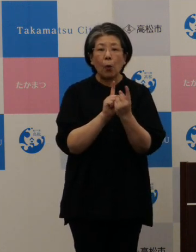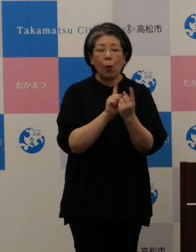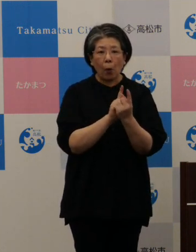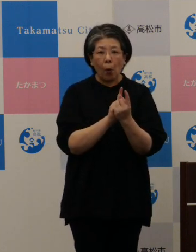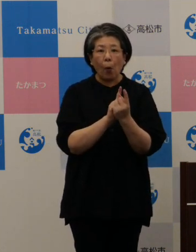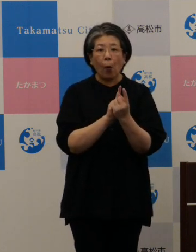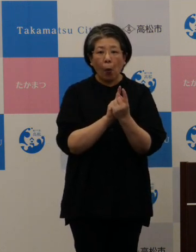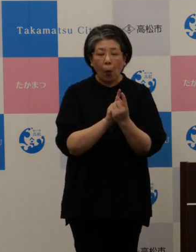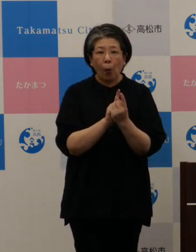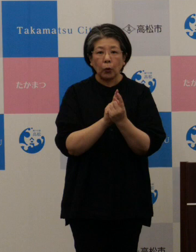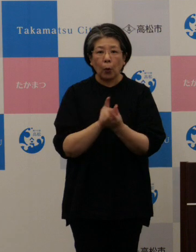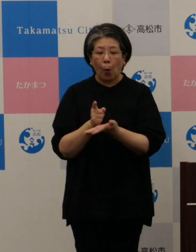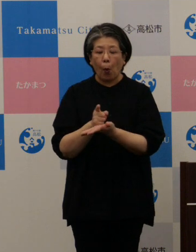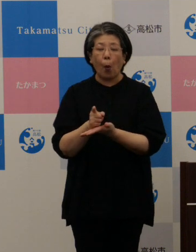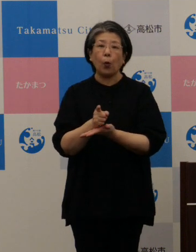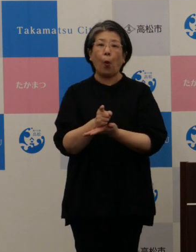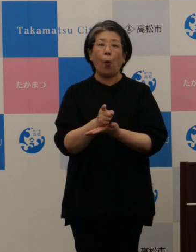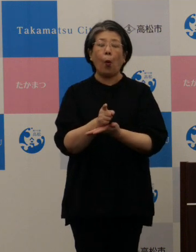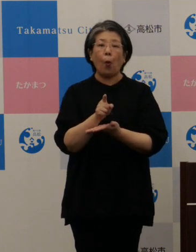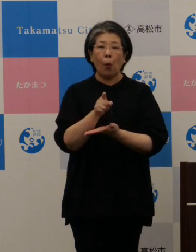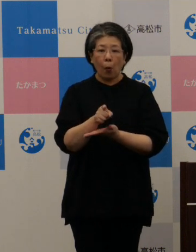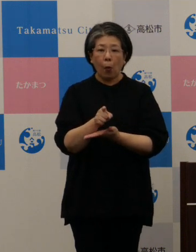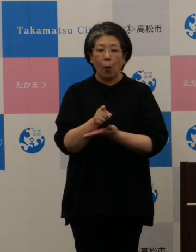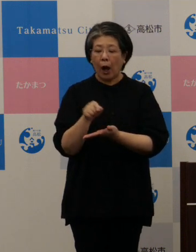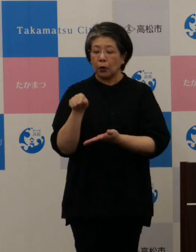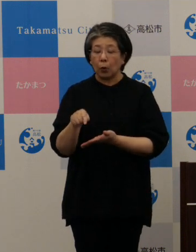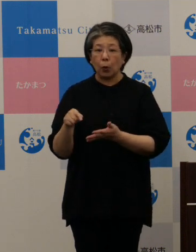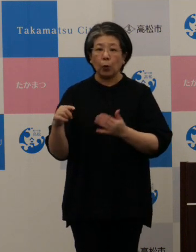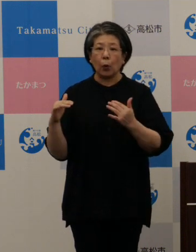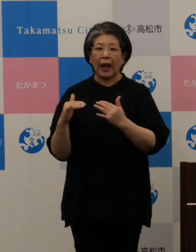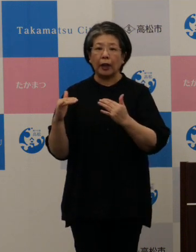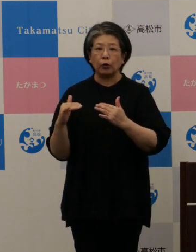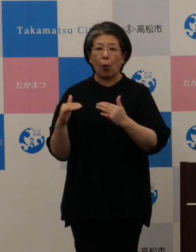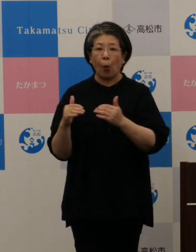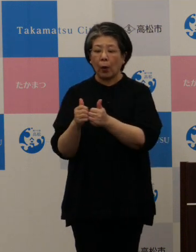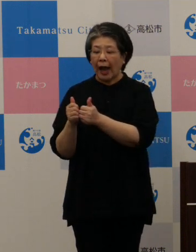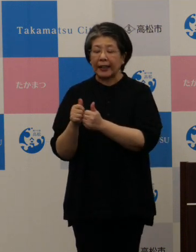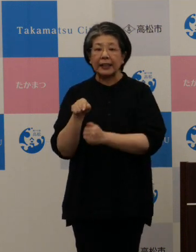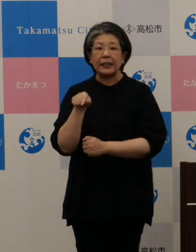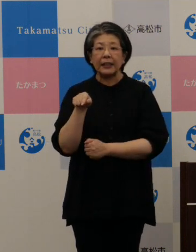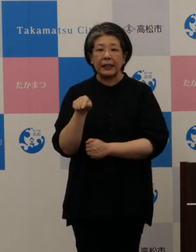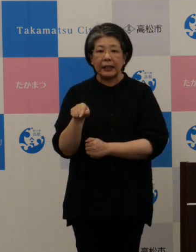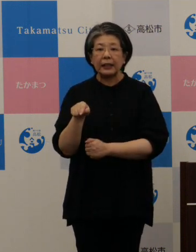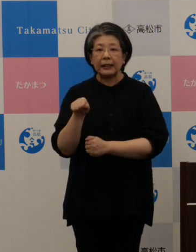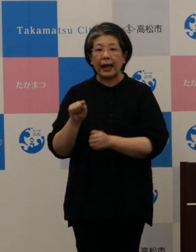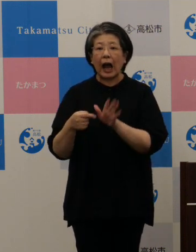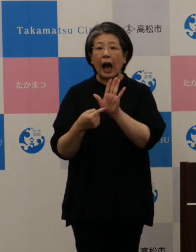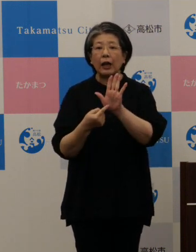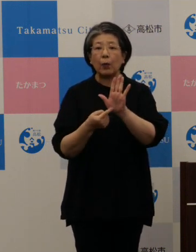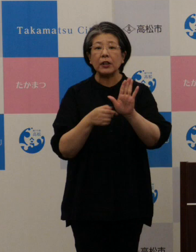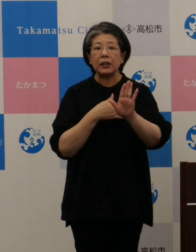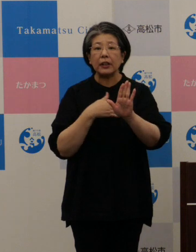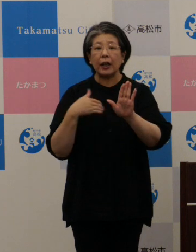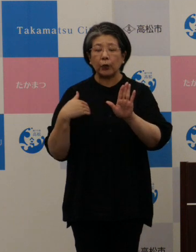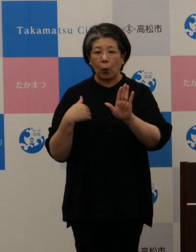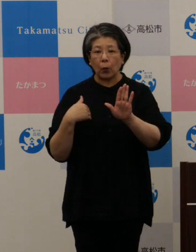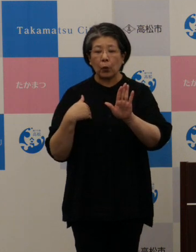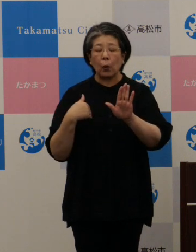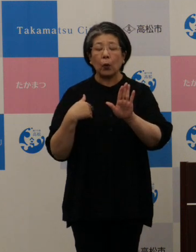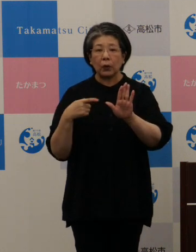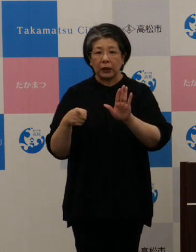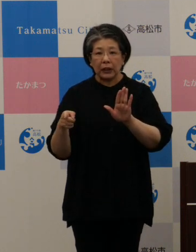方向性についてこのプロムナード化検討会議において示していけるように提起をしながら、